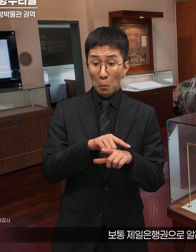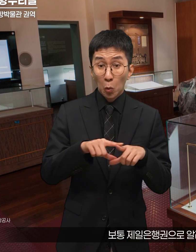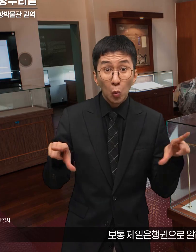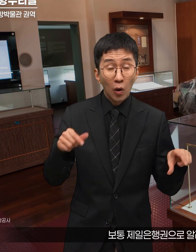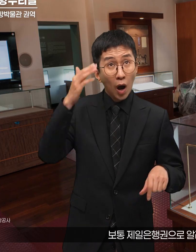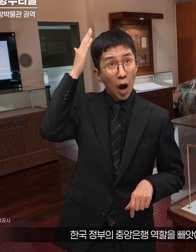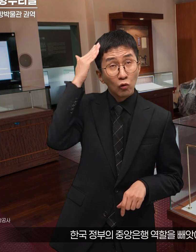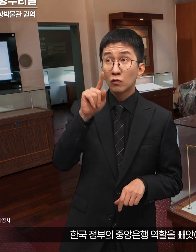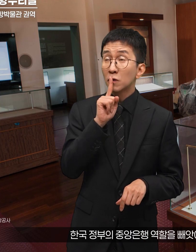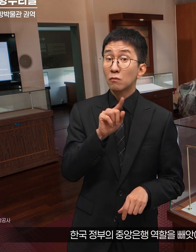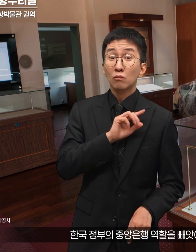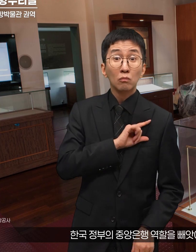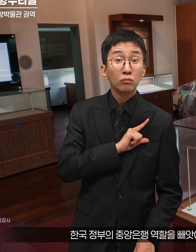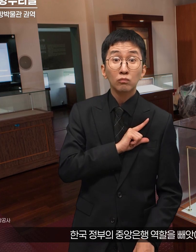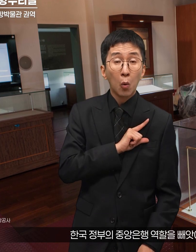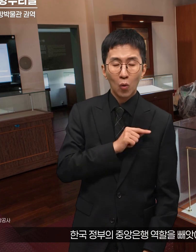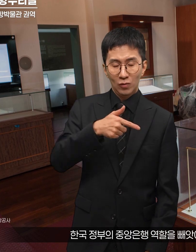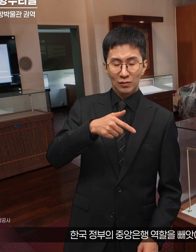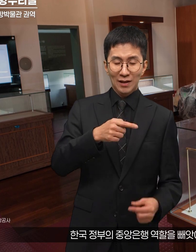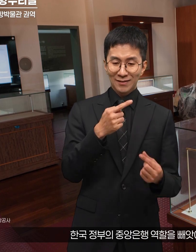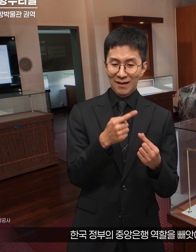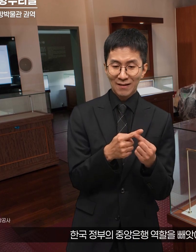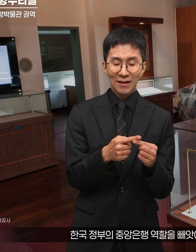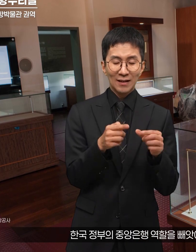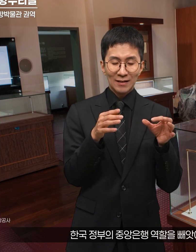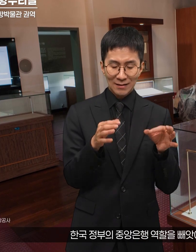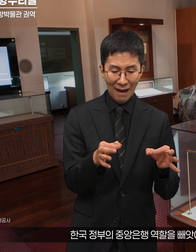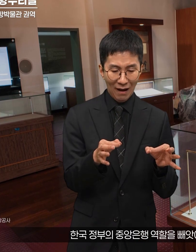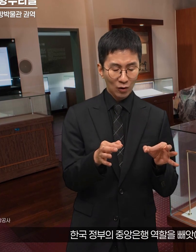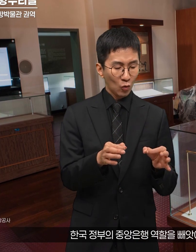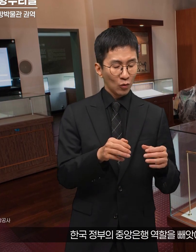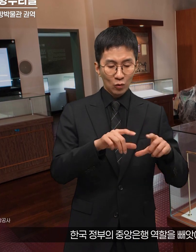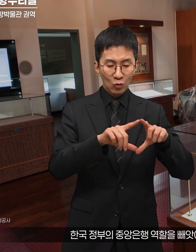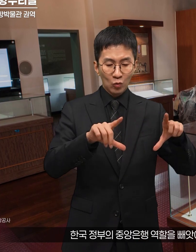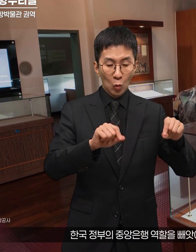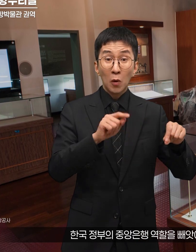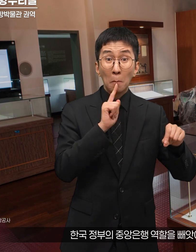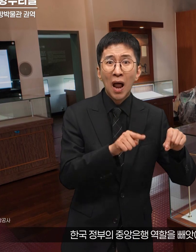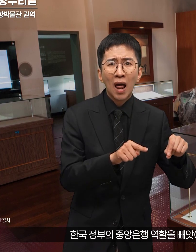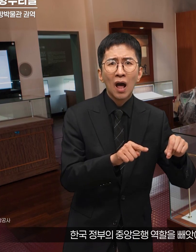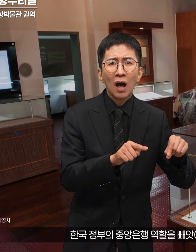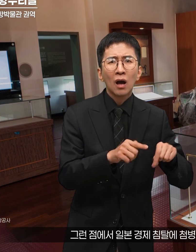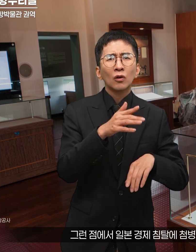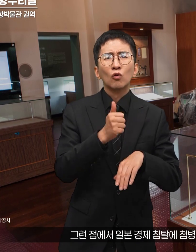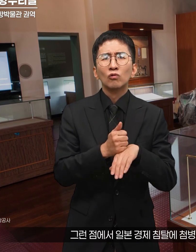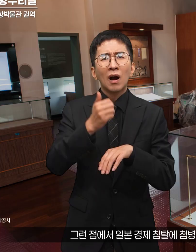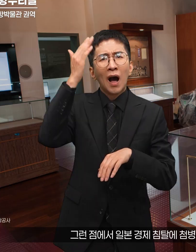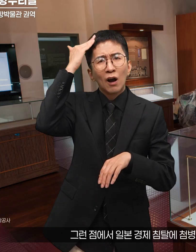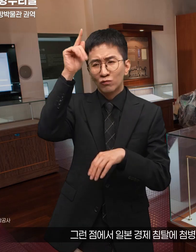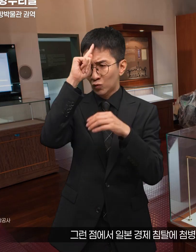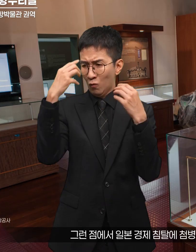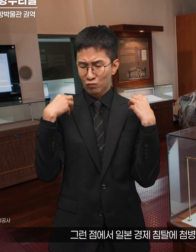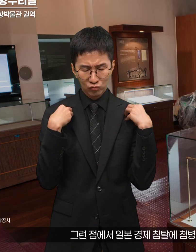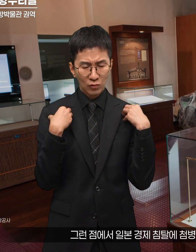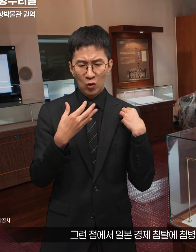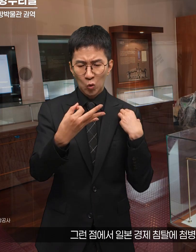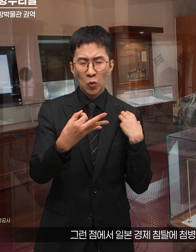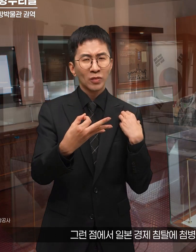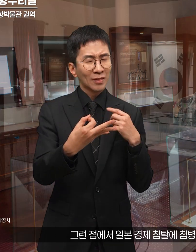화폐는 한국 정부의 중앙은행 역할을 빼앗아갔다고 할 수 있습니다. 그런 점에서 일본 경제